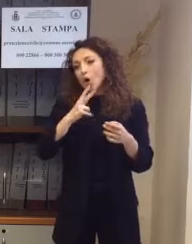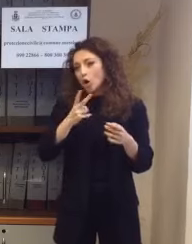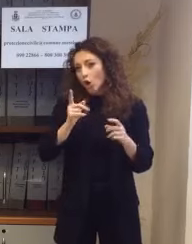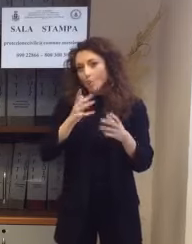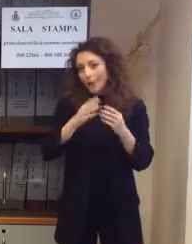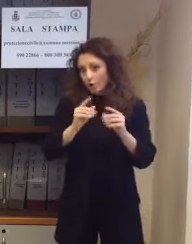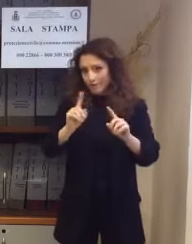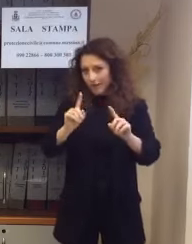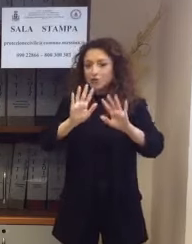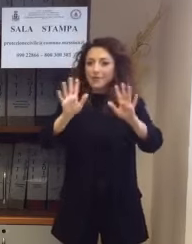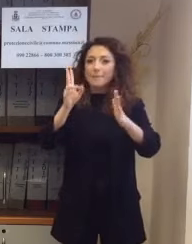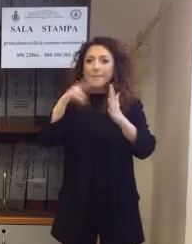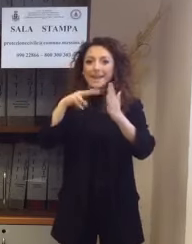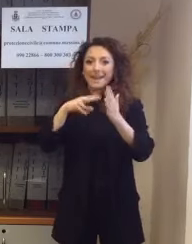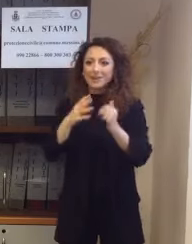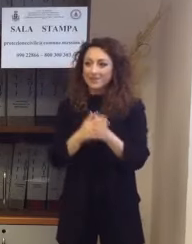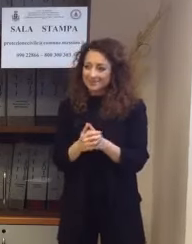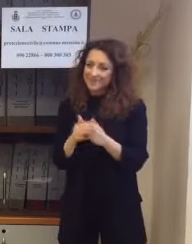il fatto però, vedete,